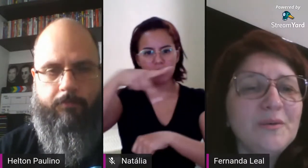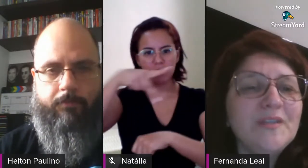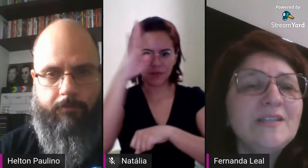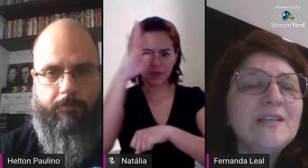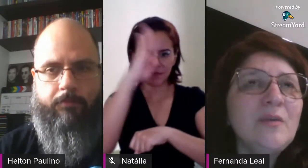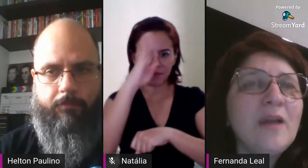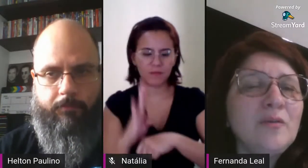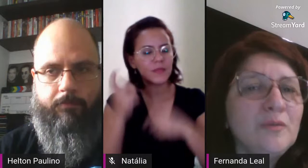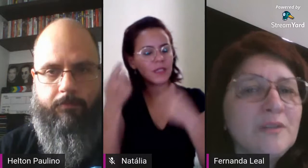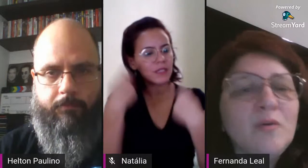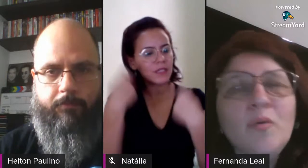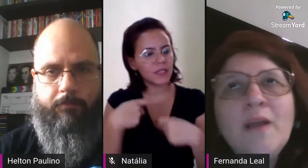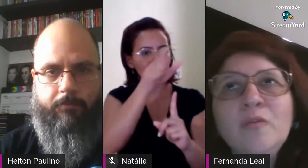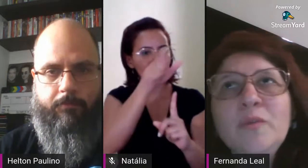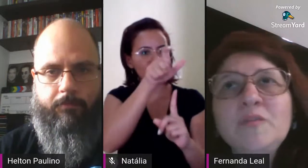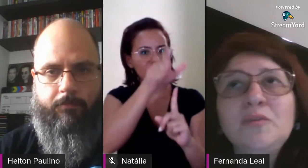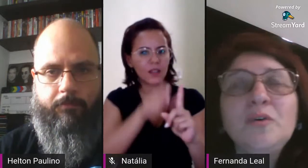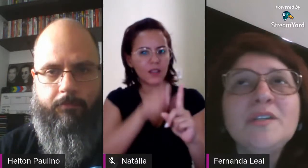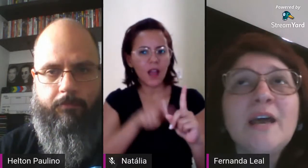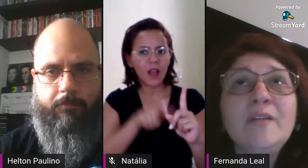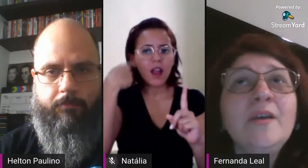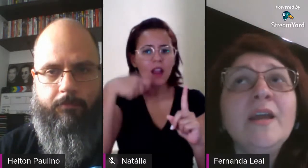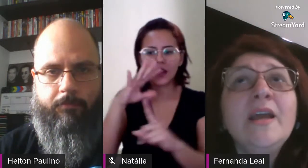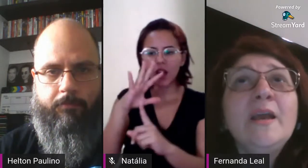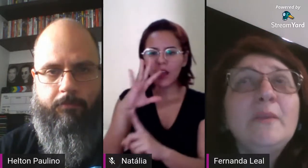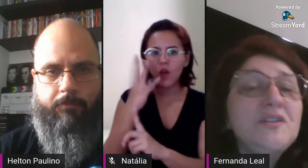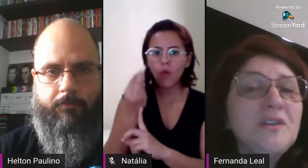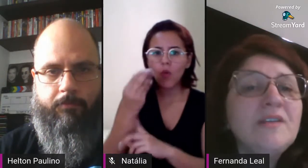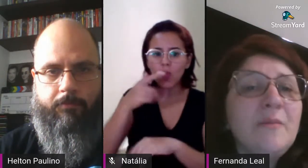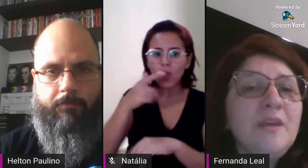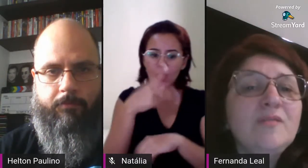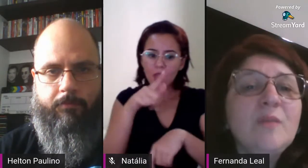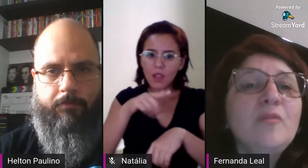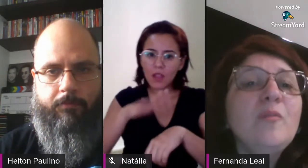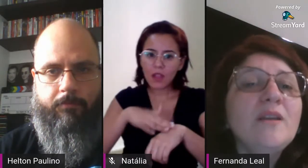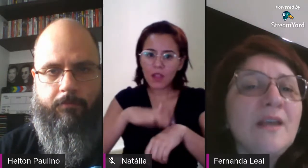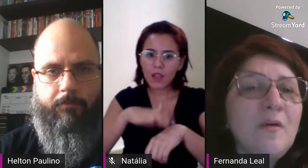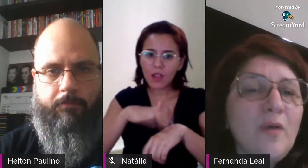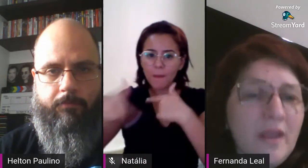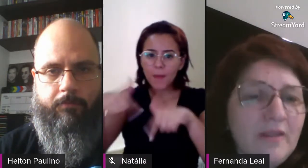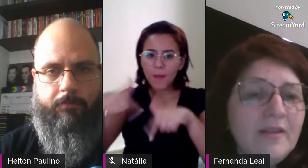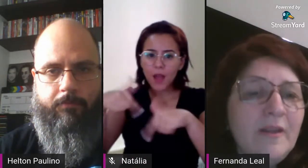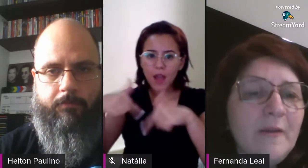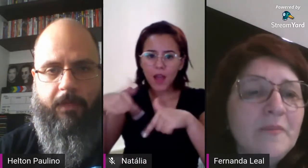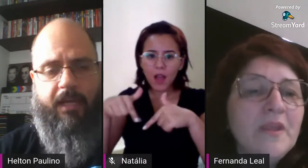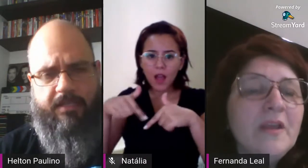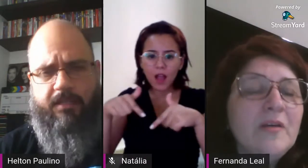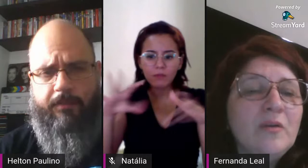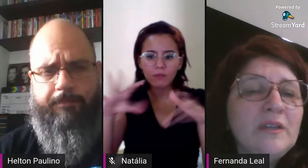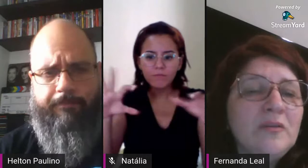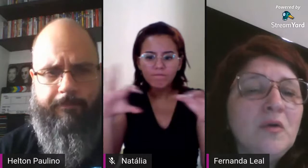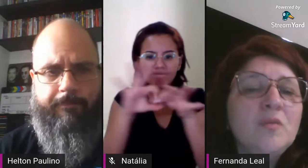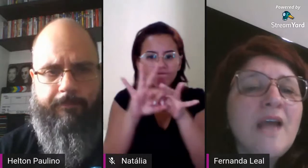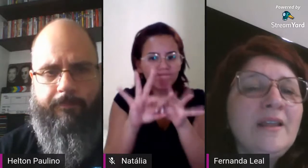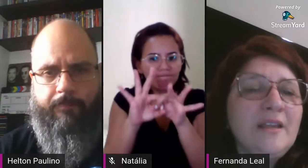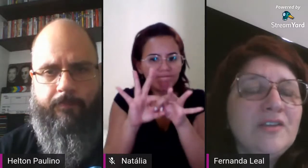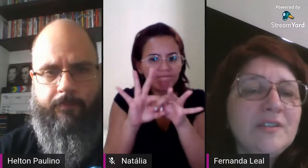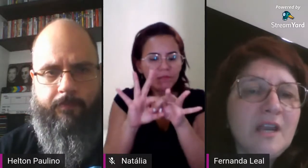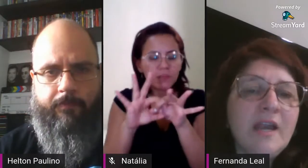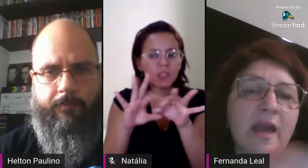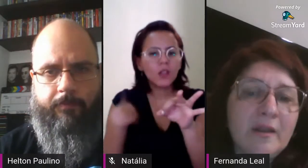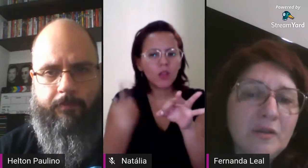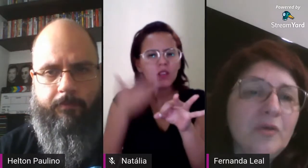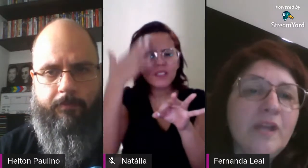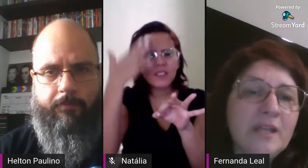desencontro. Você cita citou o arcebispo do Rosário, mas a gente sabe que isso é muito mais recorrente, né? Ah, tanto com os artistas